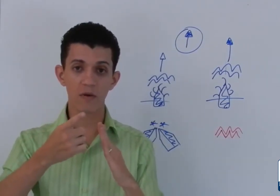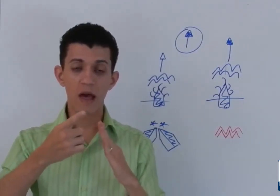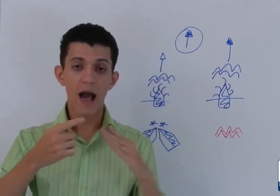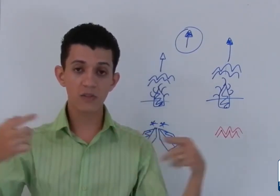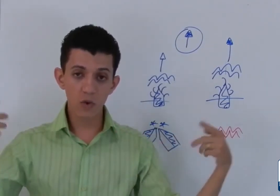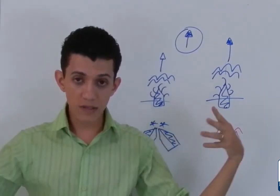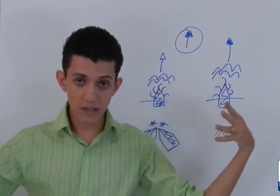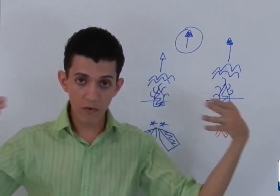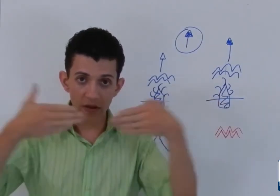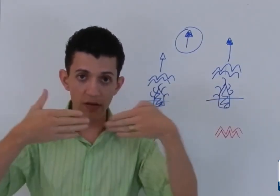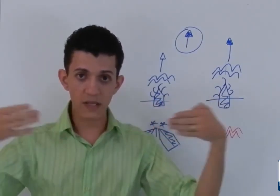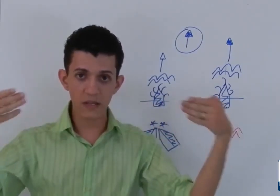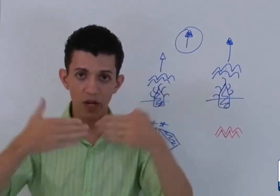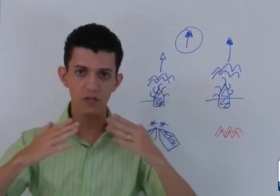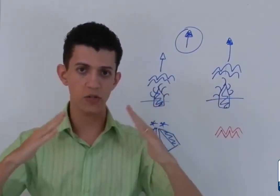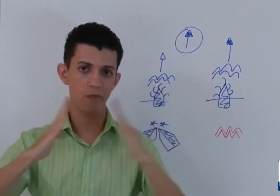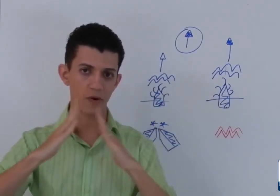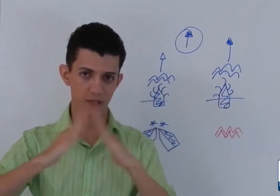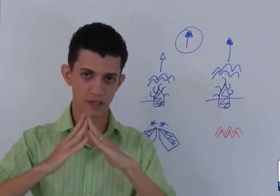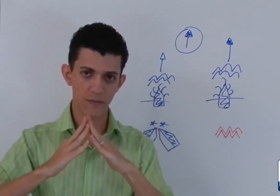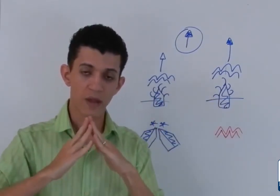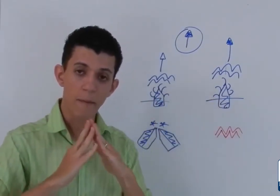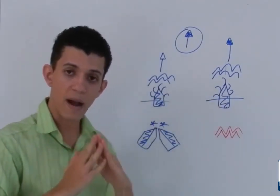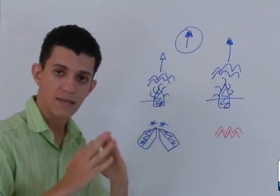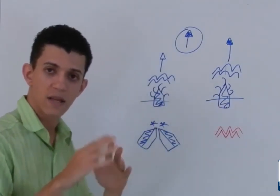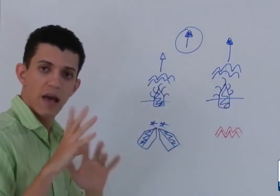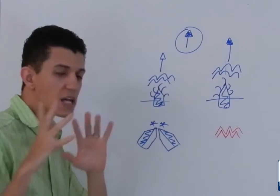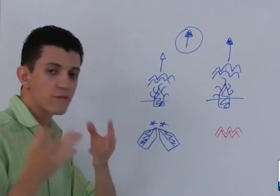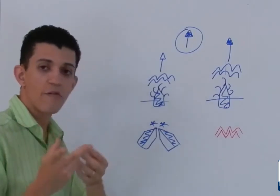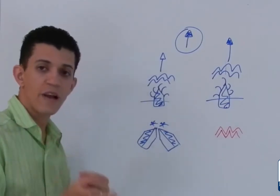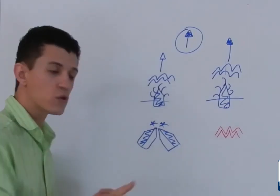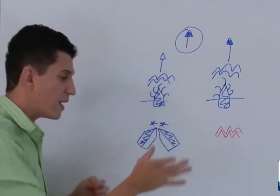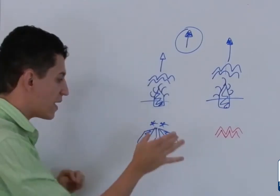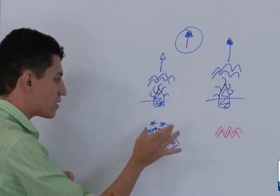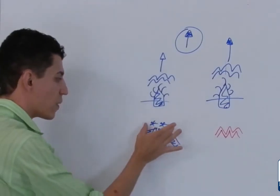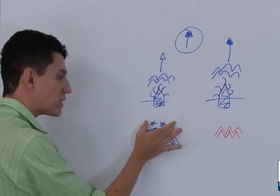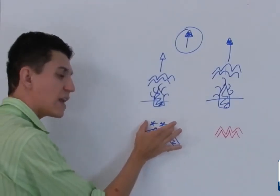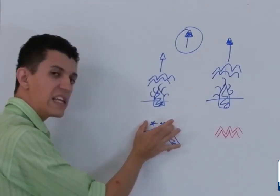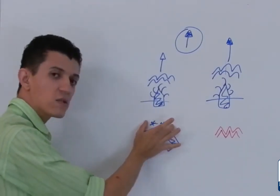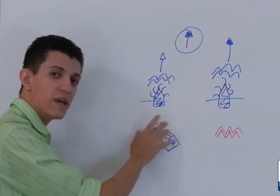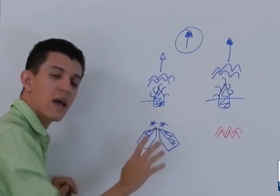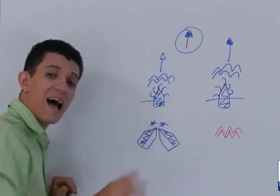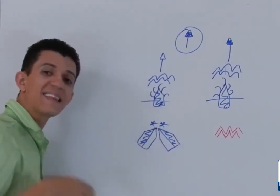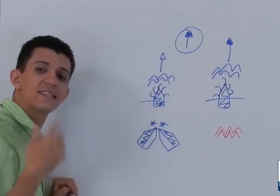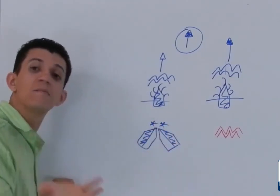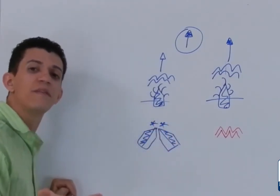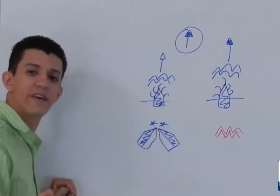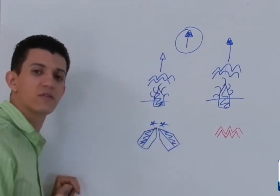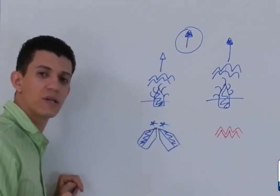as duas estão vindo assim, em direções apostas. Mas, esse movimento subentende-se com esse asterisco que até simplifica a sua